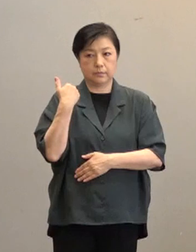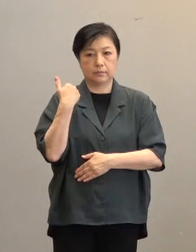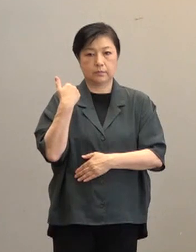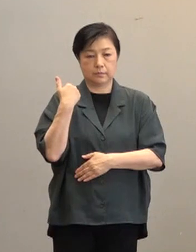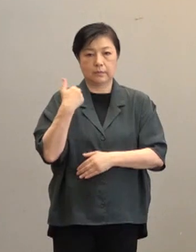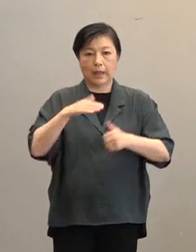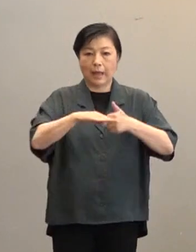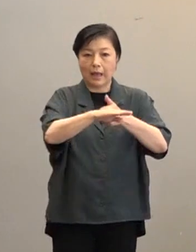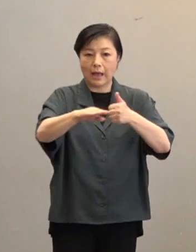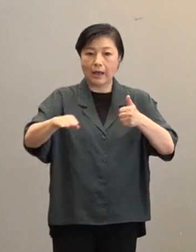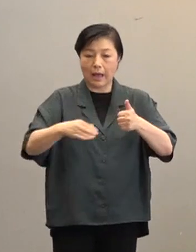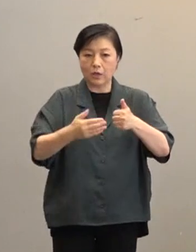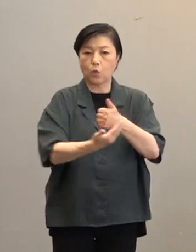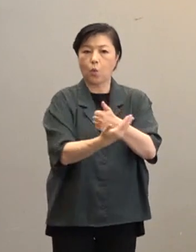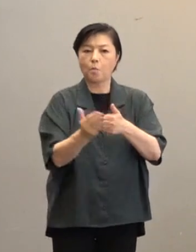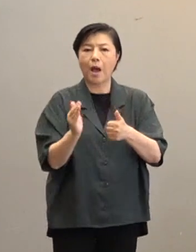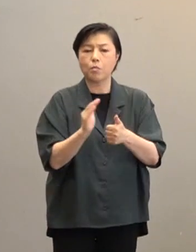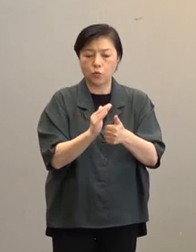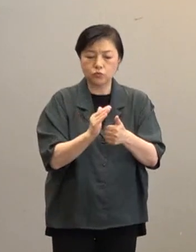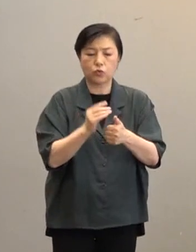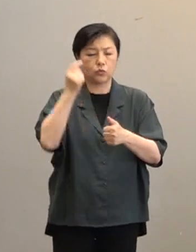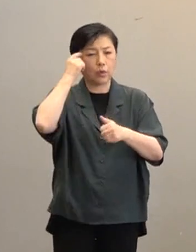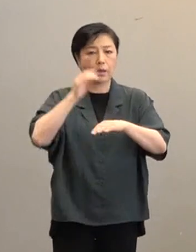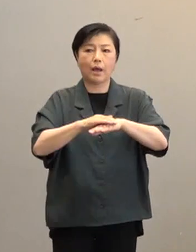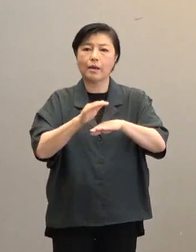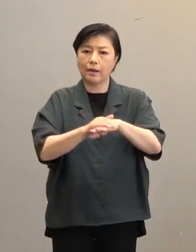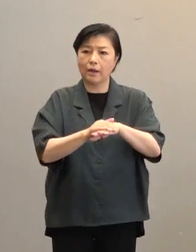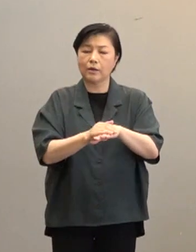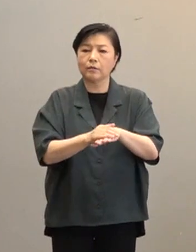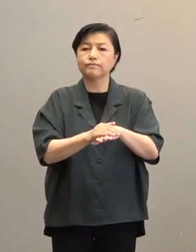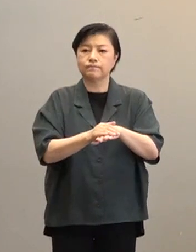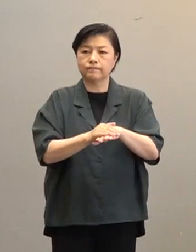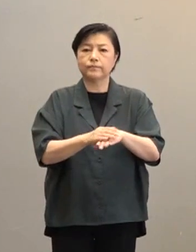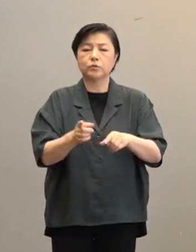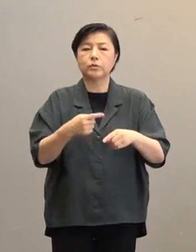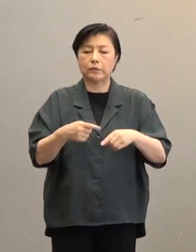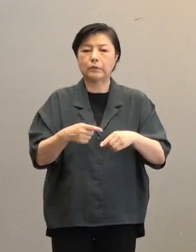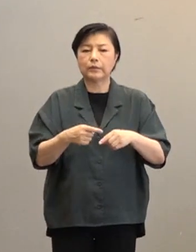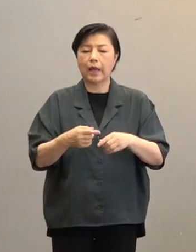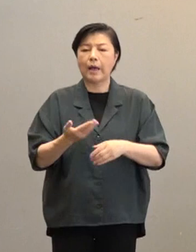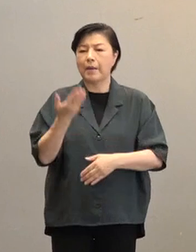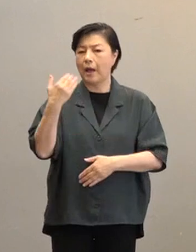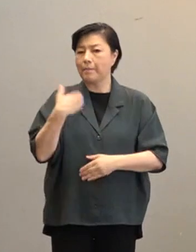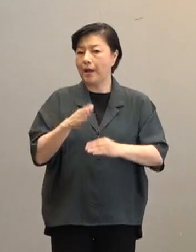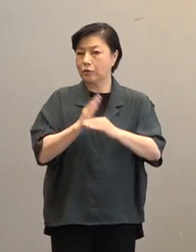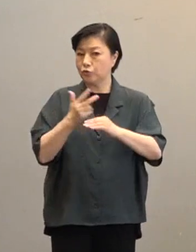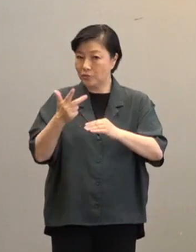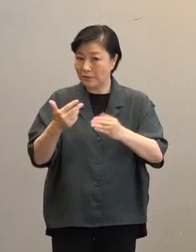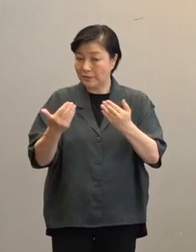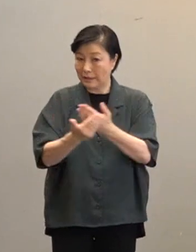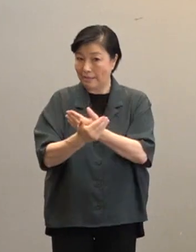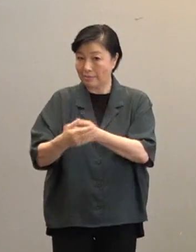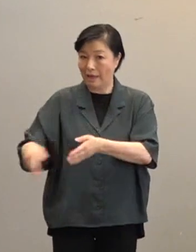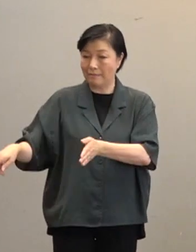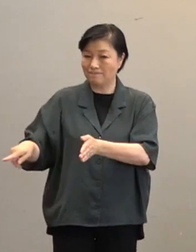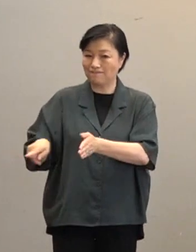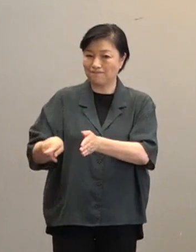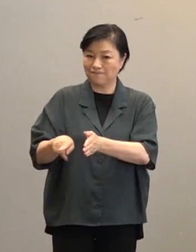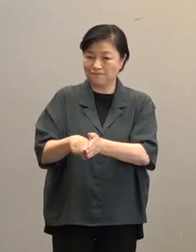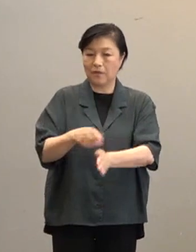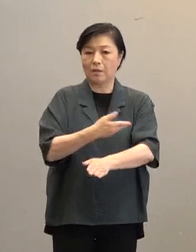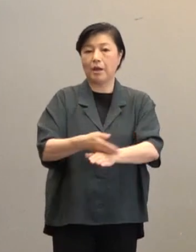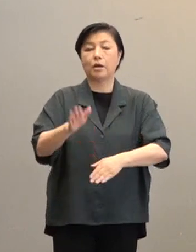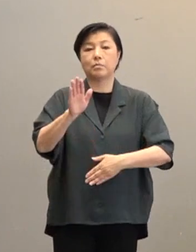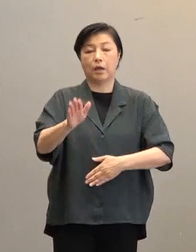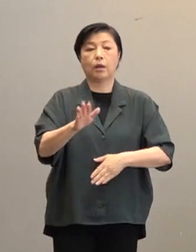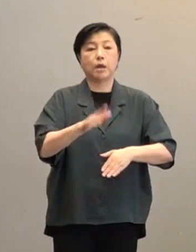環境保全との兼ね合いでですね、事実上休止したようないきさつもございます。今回こうい